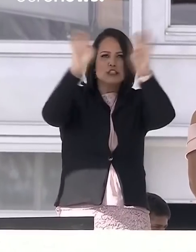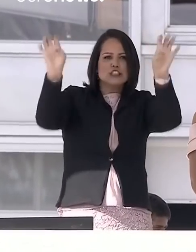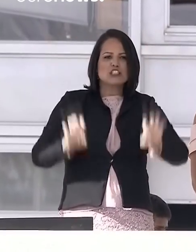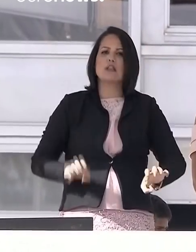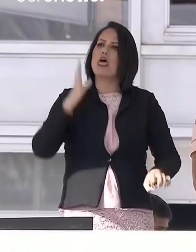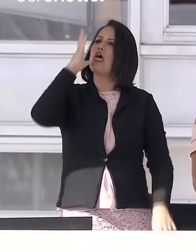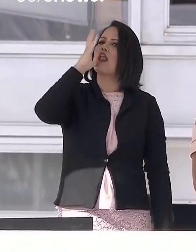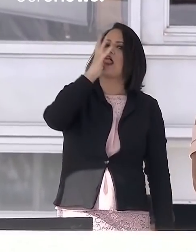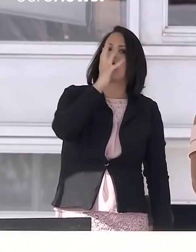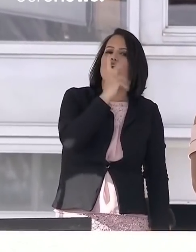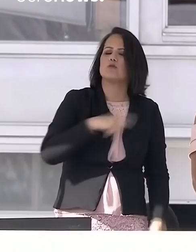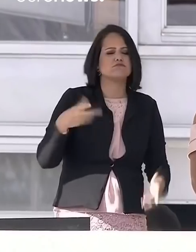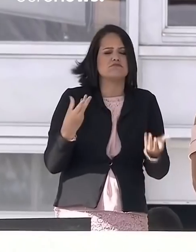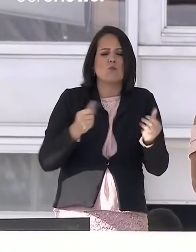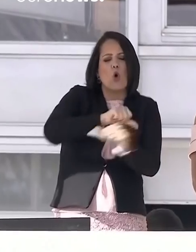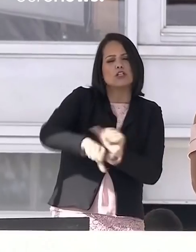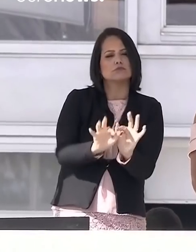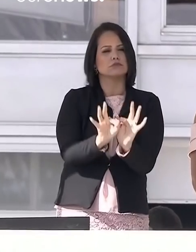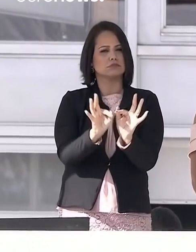a mindennapokban.